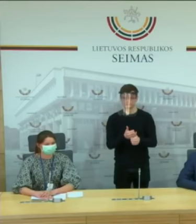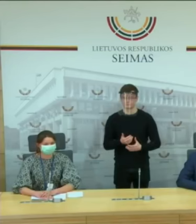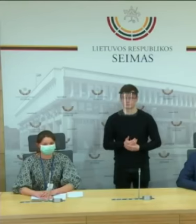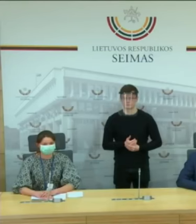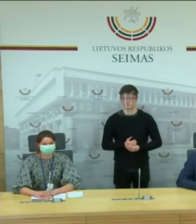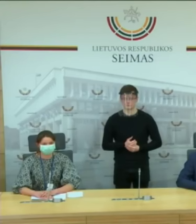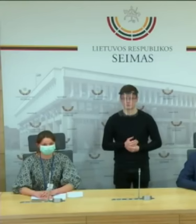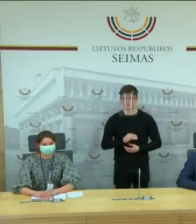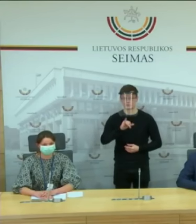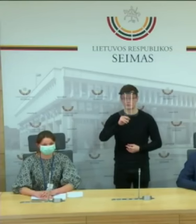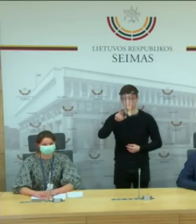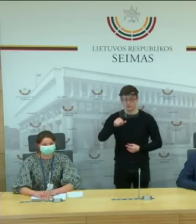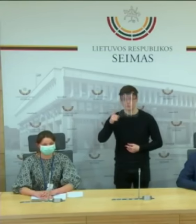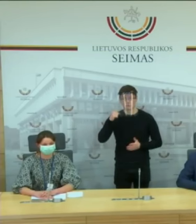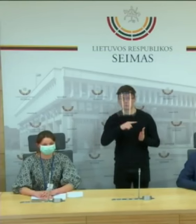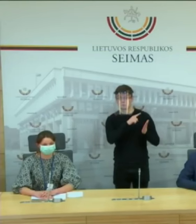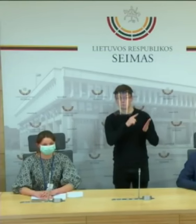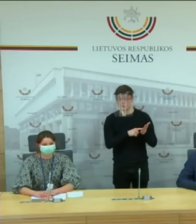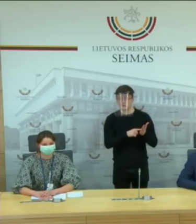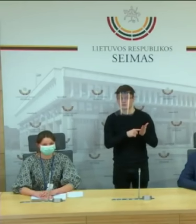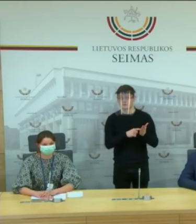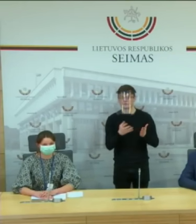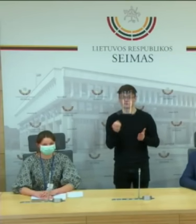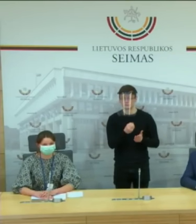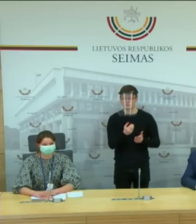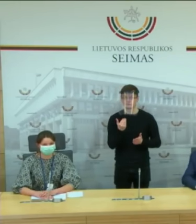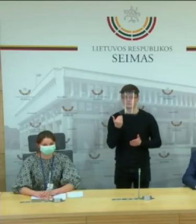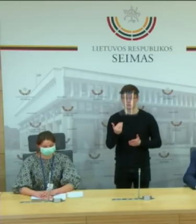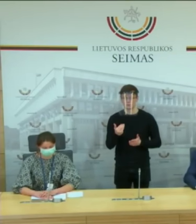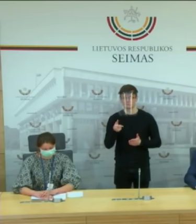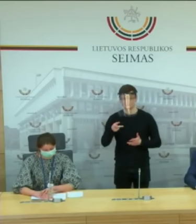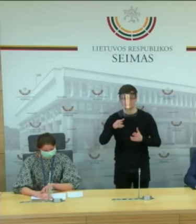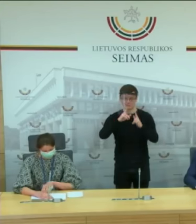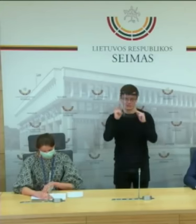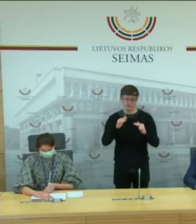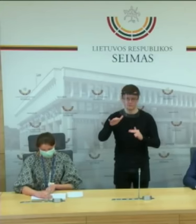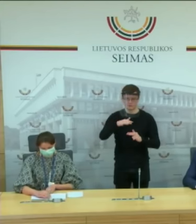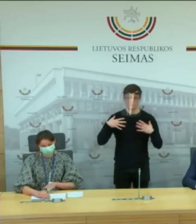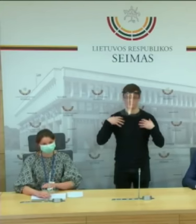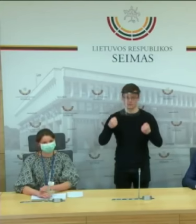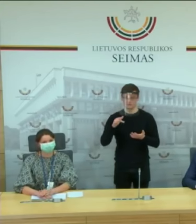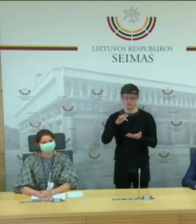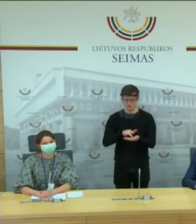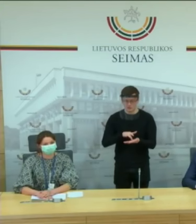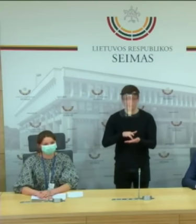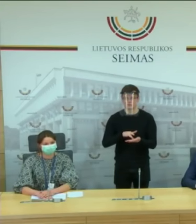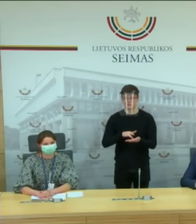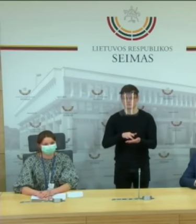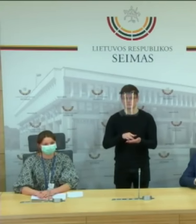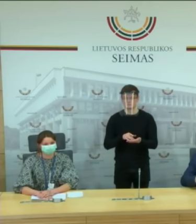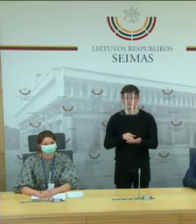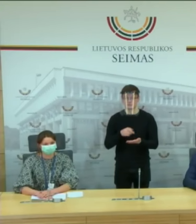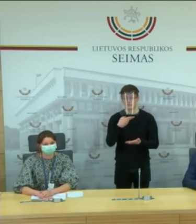Prašom, Ieva. Ir dar vienas klausimas NVSC būtų... Klausimas būtų toks, Nemenčinėje, kiek jau yra atlikta